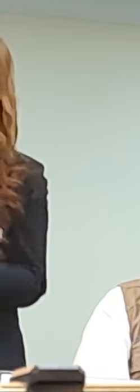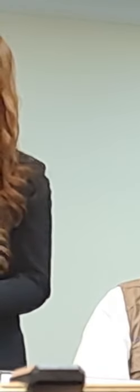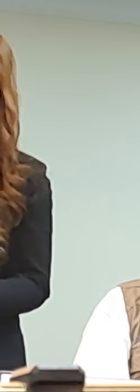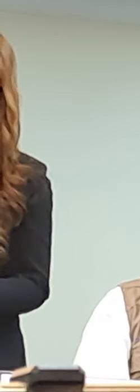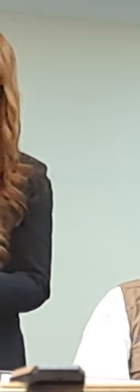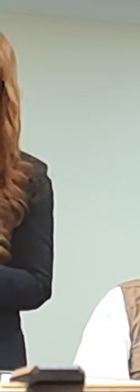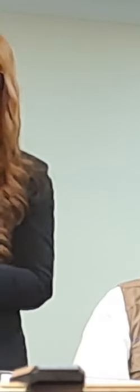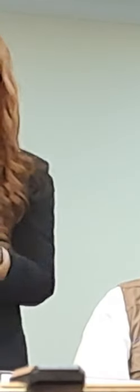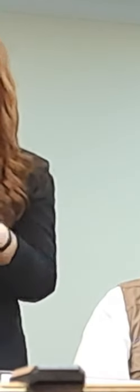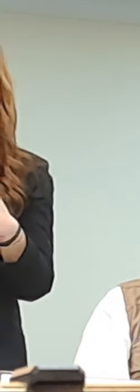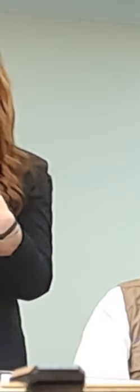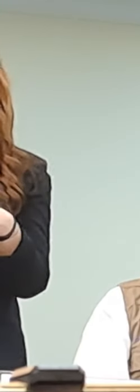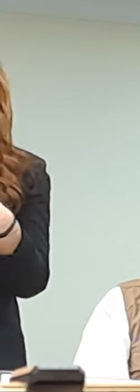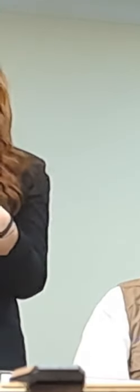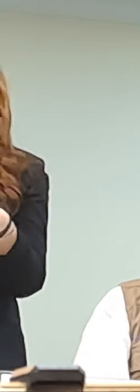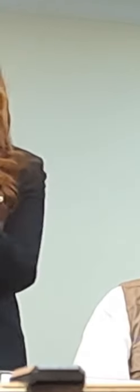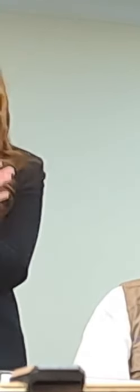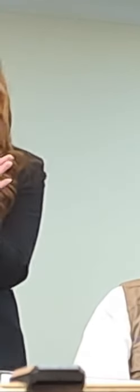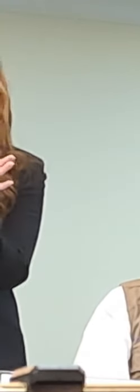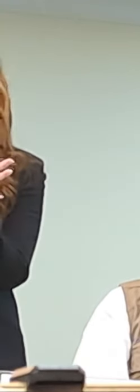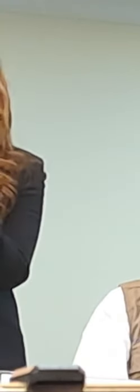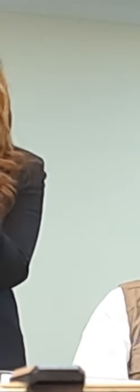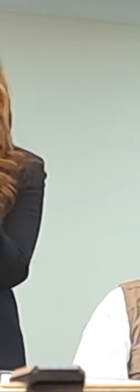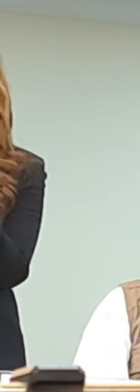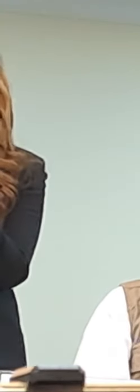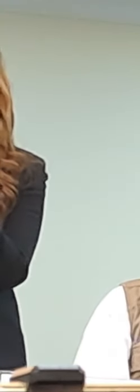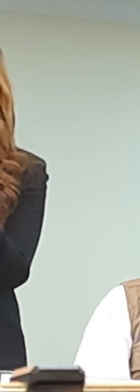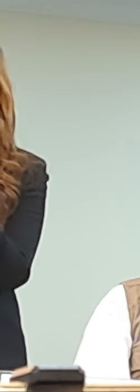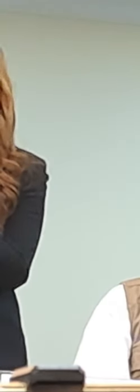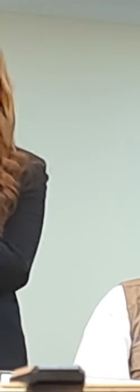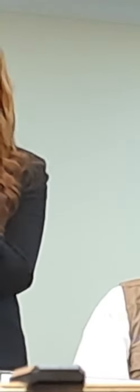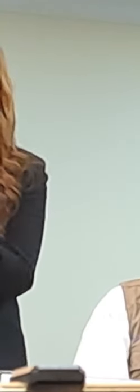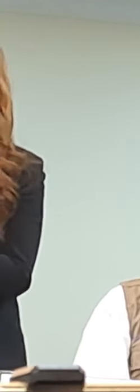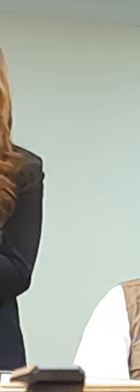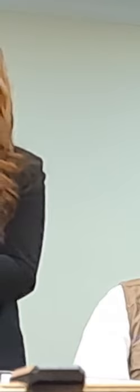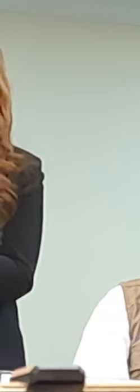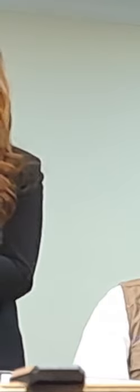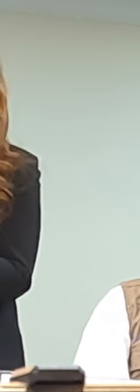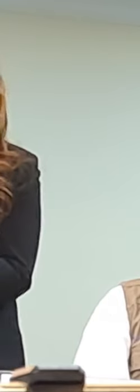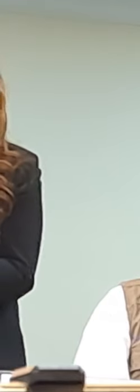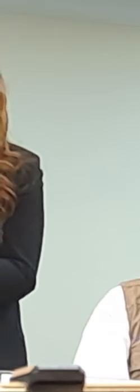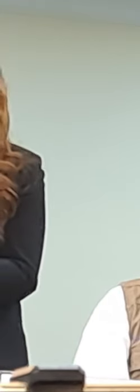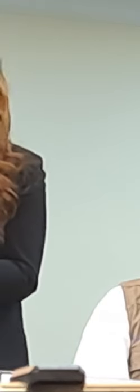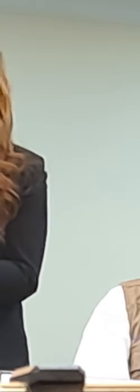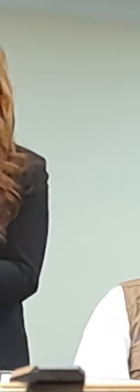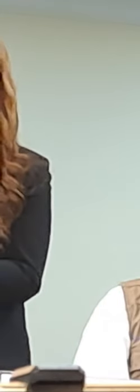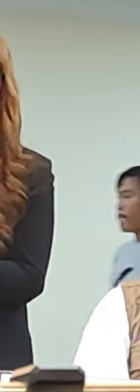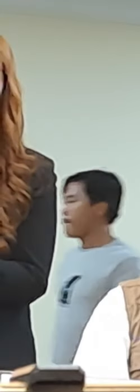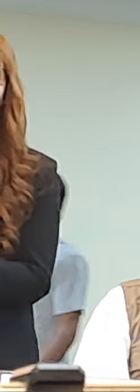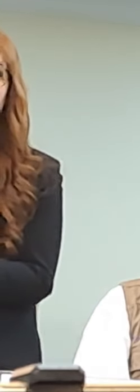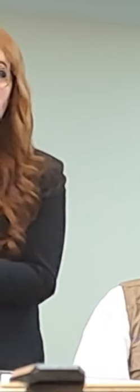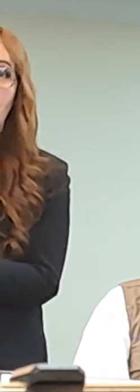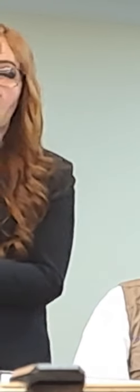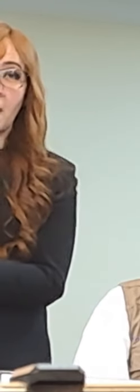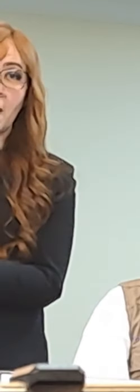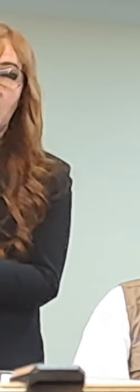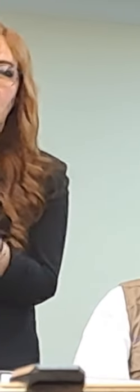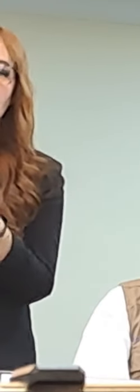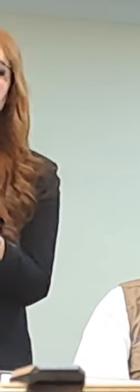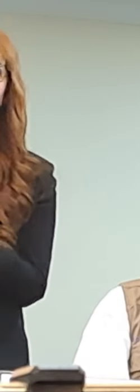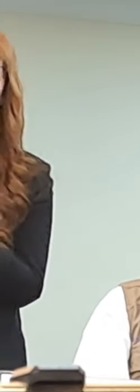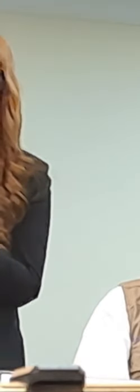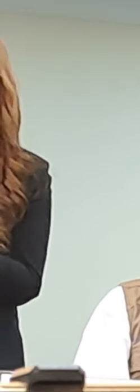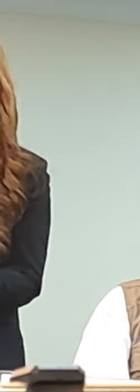basah semuanya, kemudian tangannya keriput, ditambah ada tanda-tanda kekurangan oksigen berupa bibirnya itu kami sebut sianosis ya